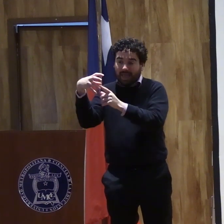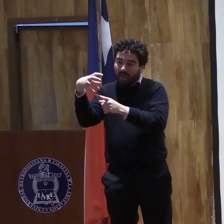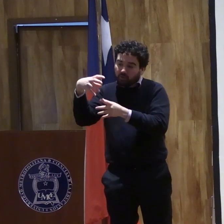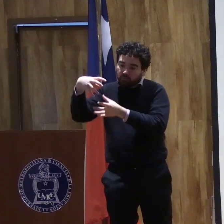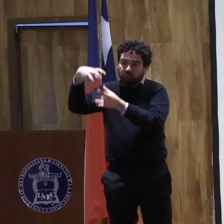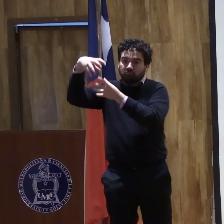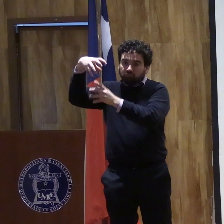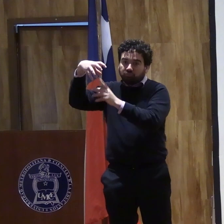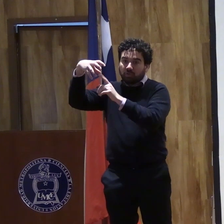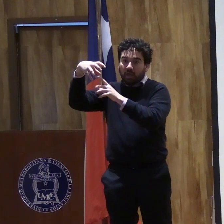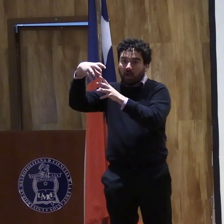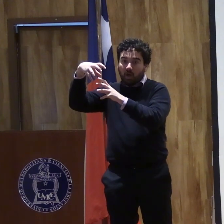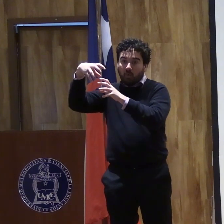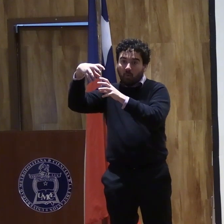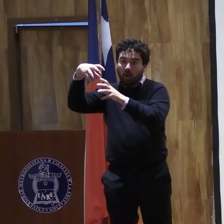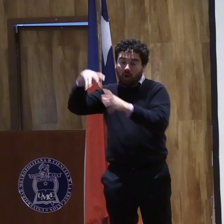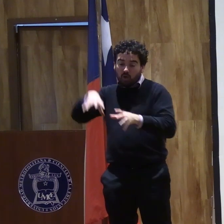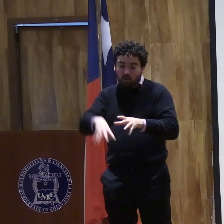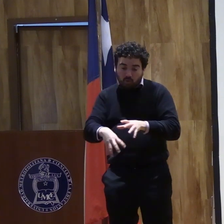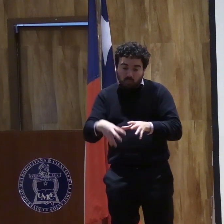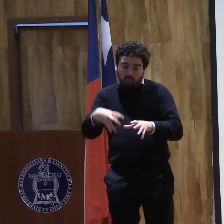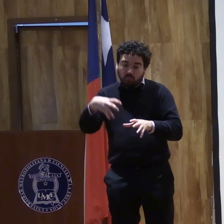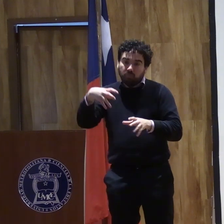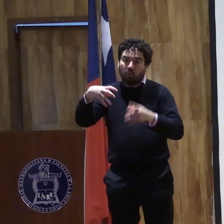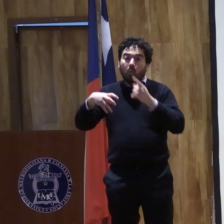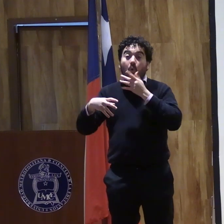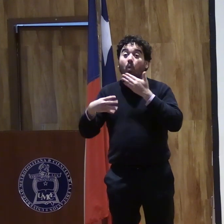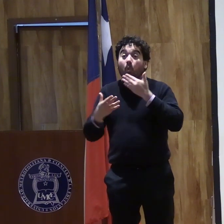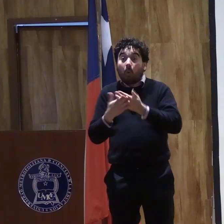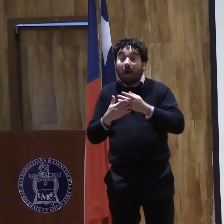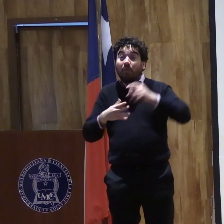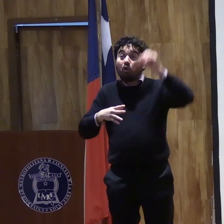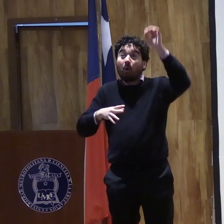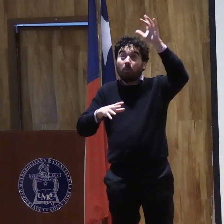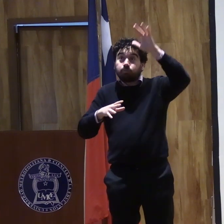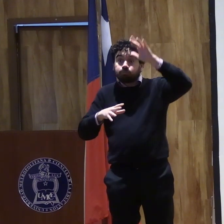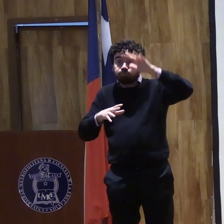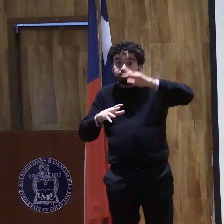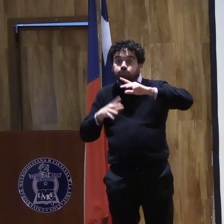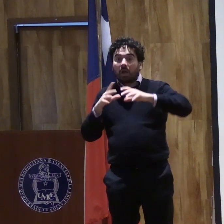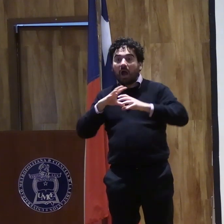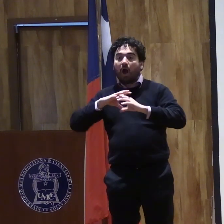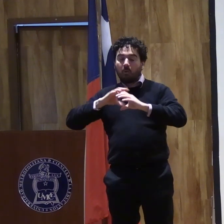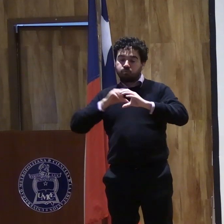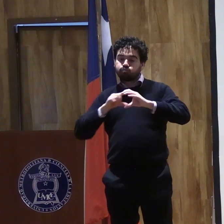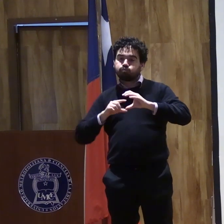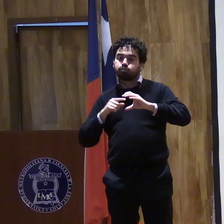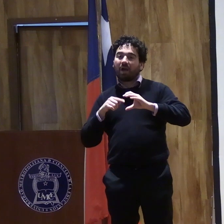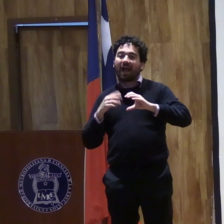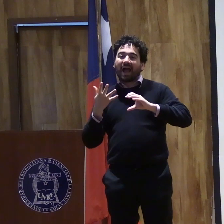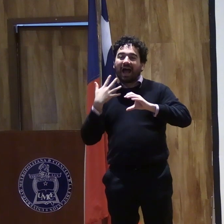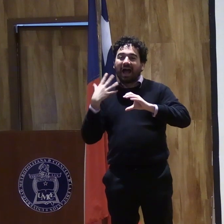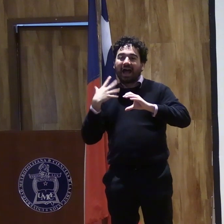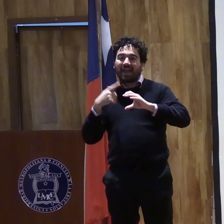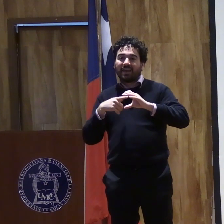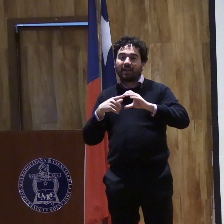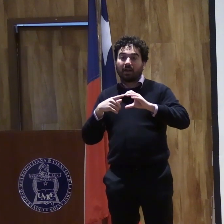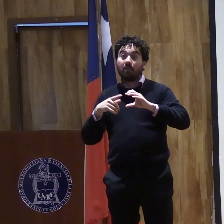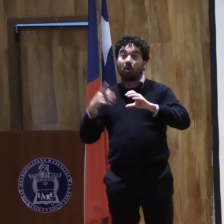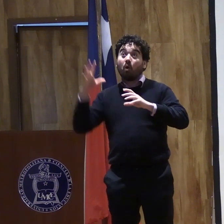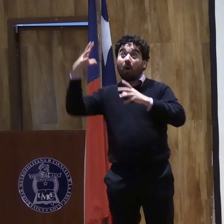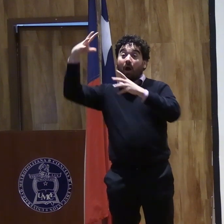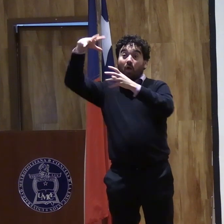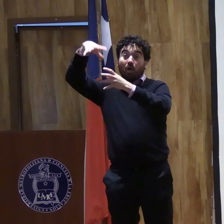aire. Si uno saca un testigo de varios metros de profundidad, uno puede encontrar burbujas de